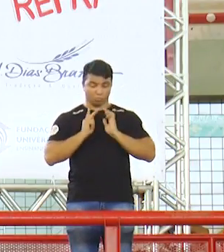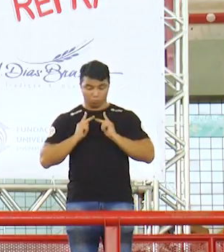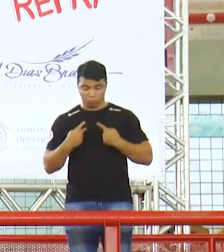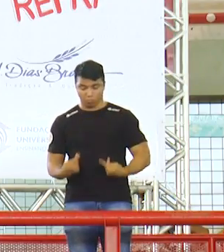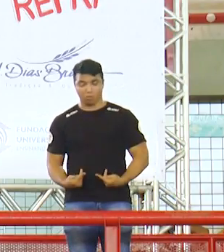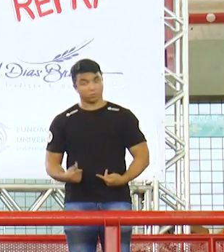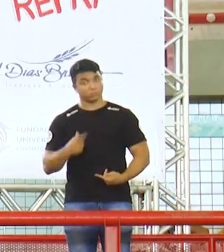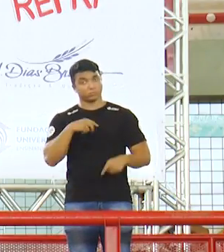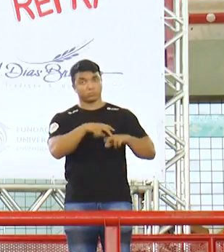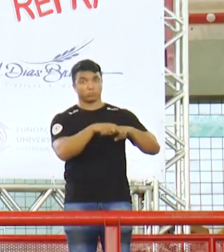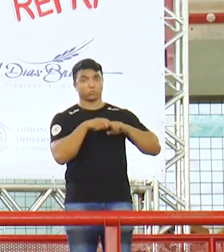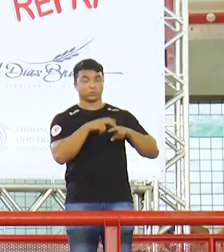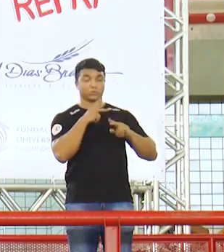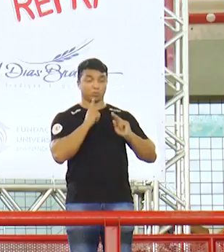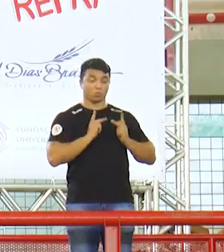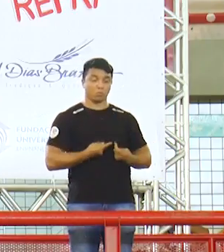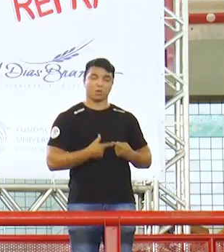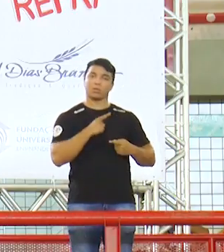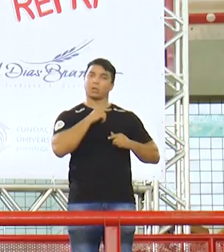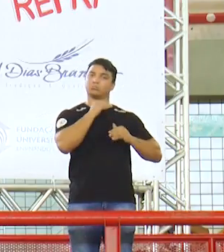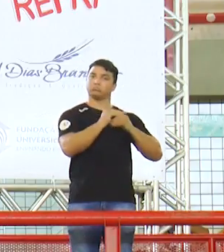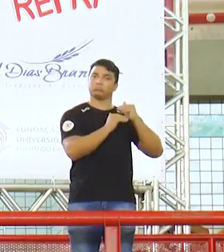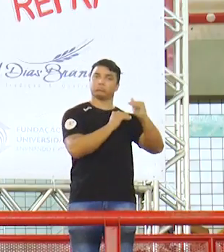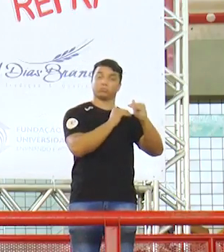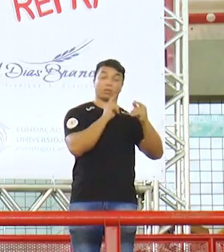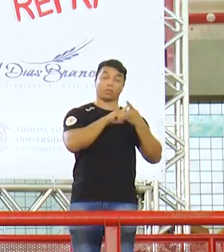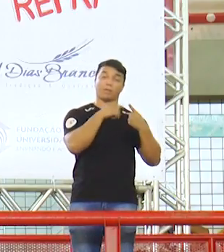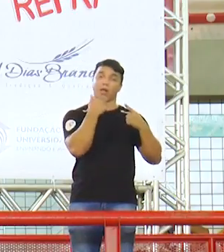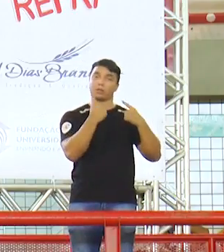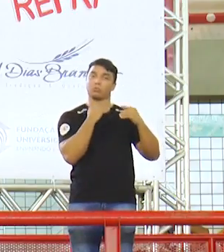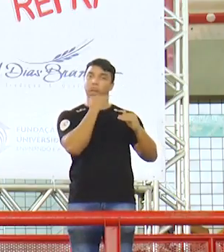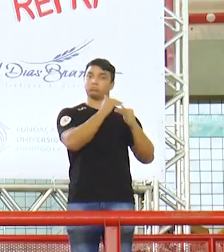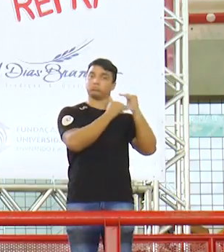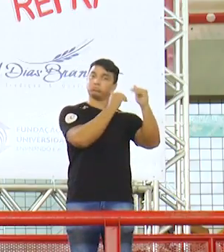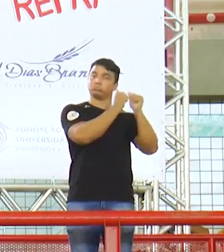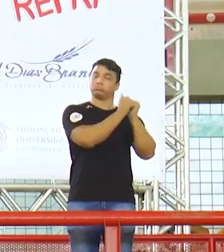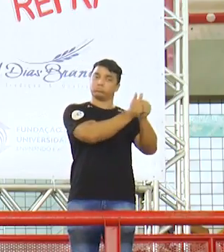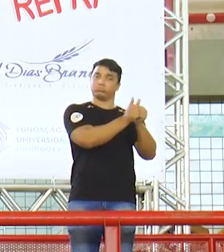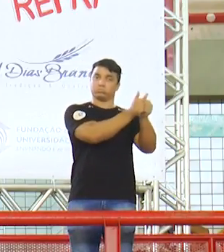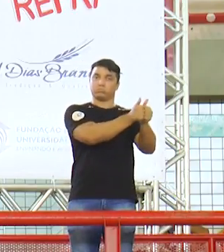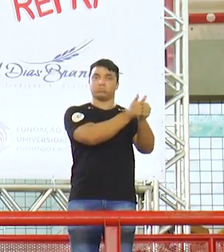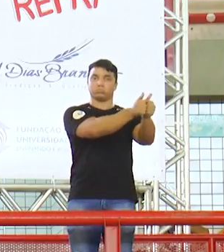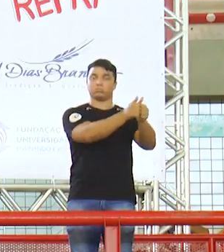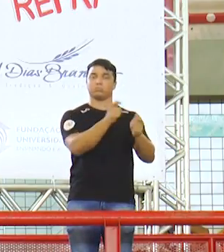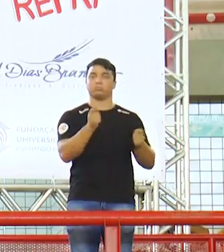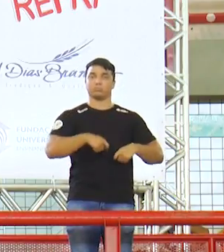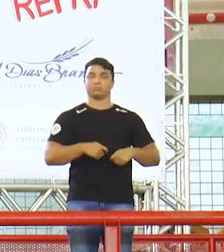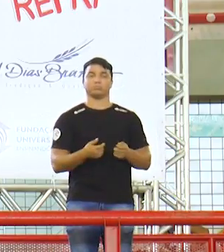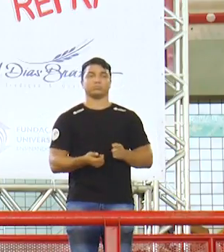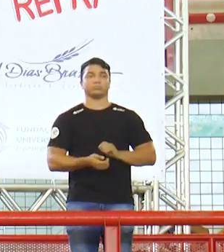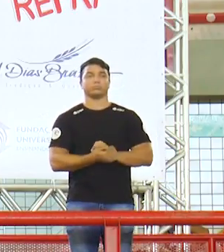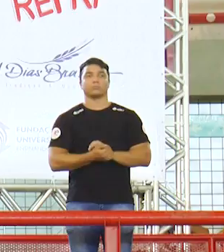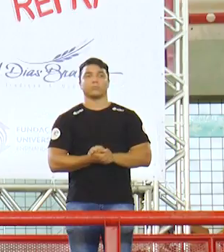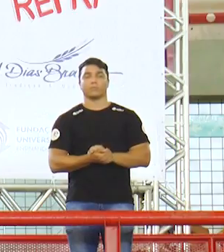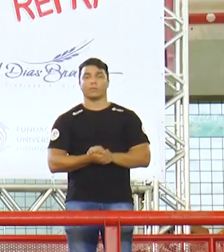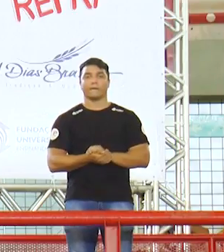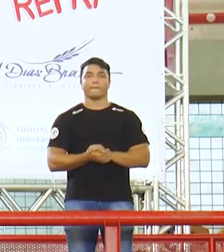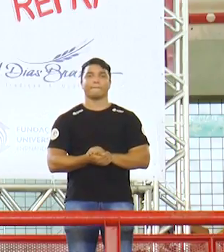humano, e como o ser humano se moderniza, a língua acompanha essa modernização.